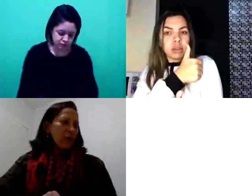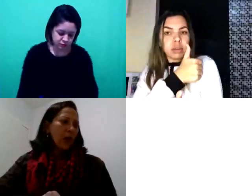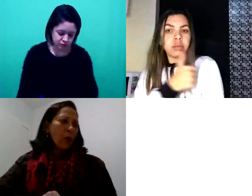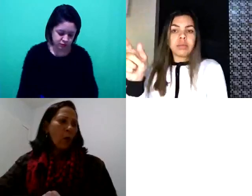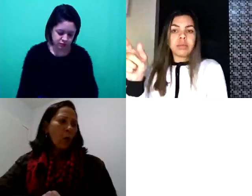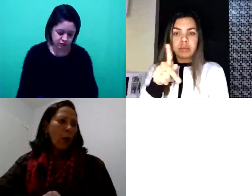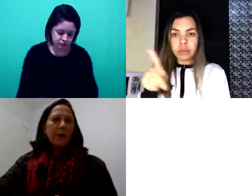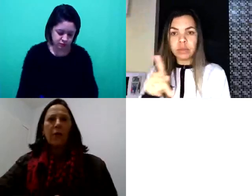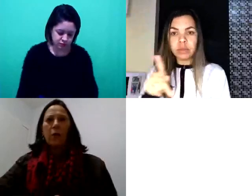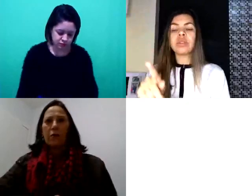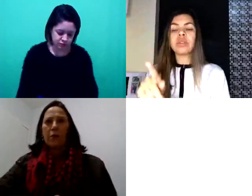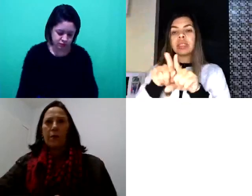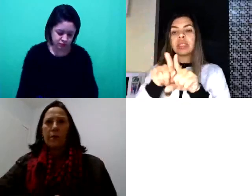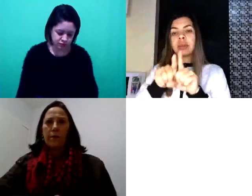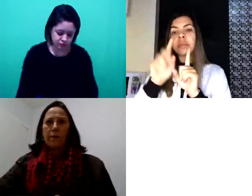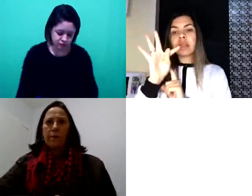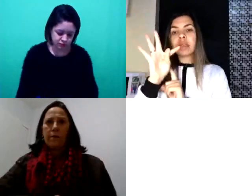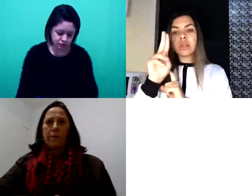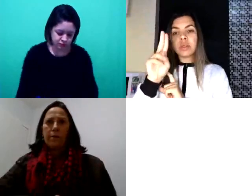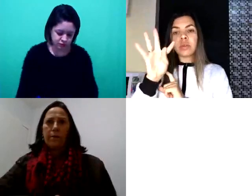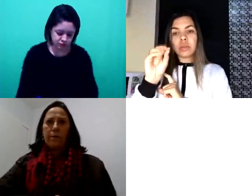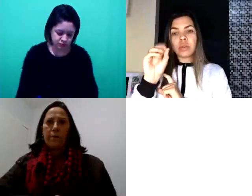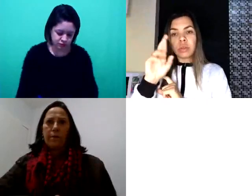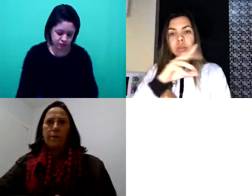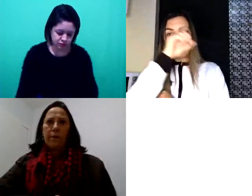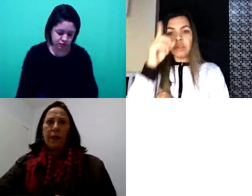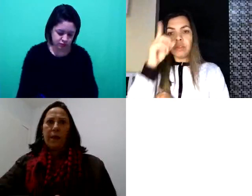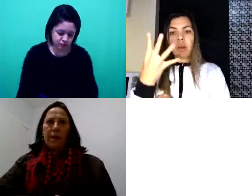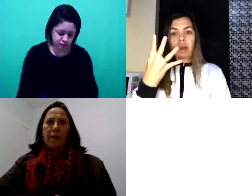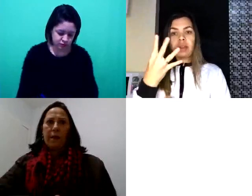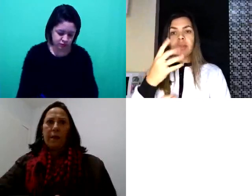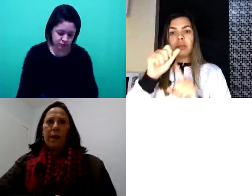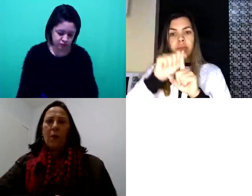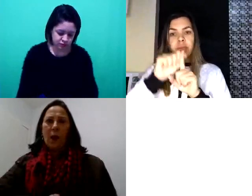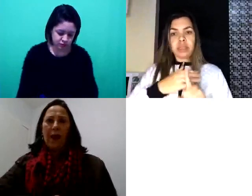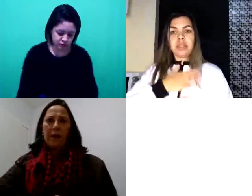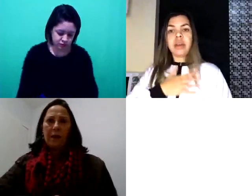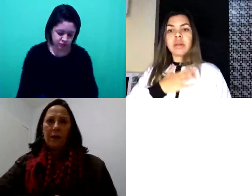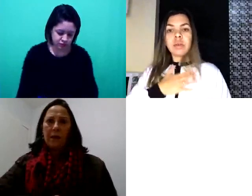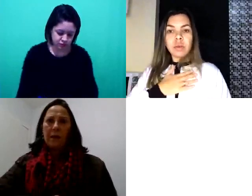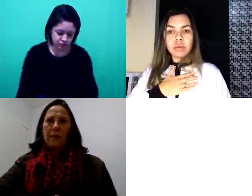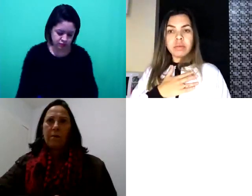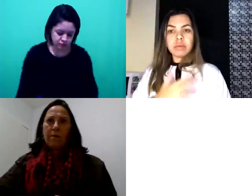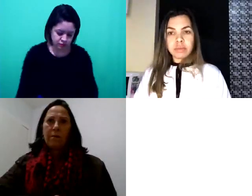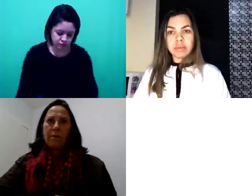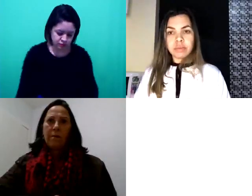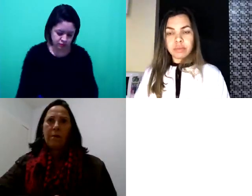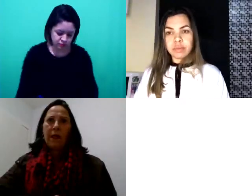para o dia 4 de agosto. Só um uma minuto, parte. já vejo a agenda, professora.